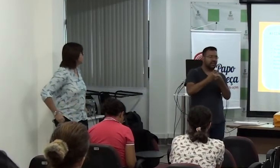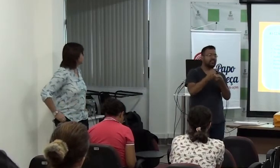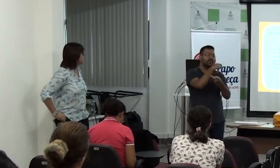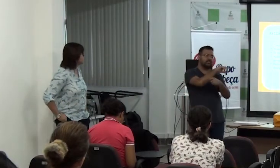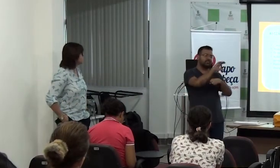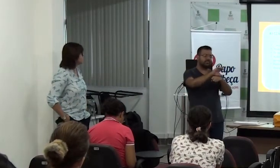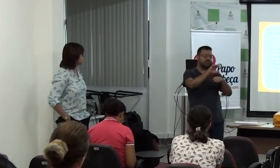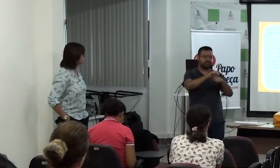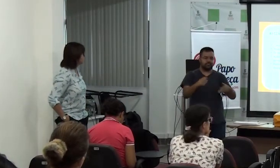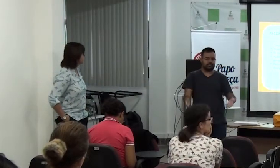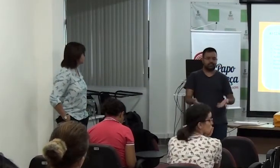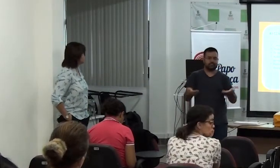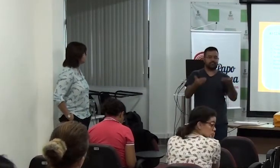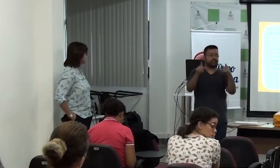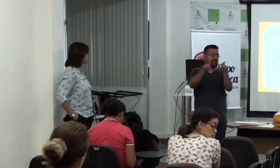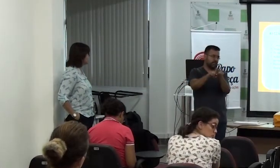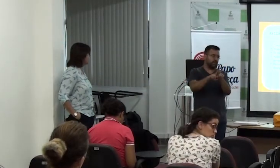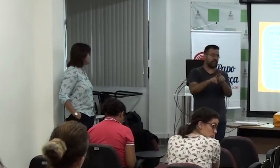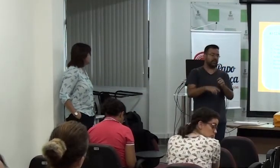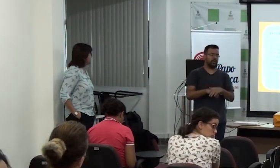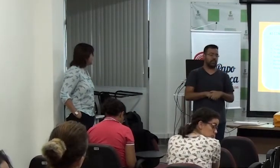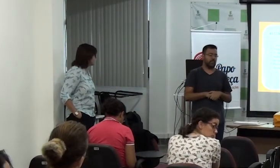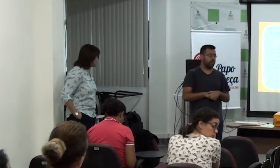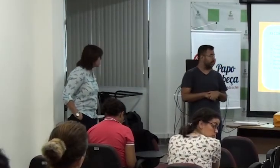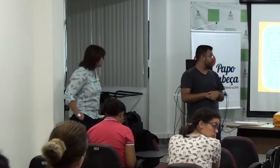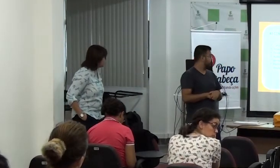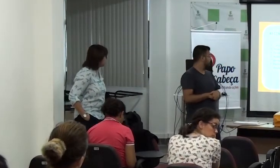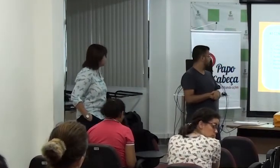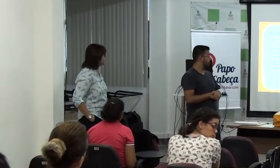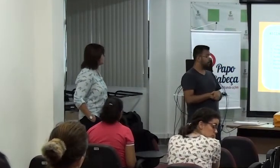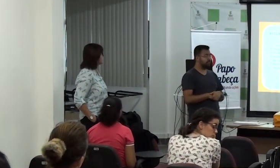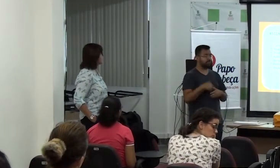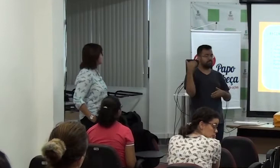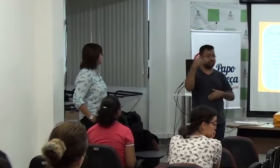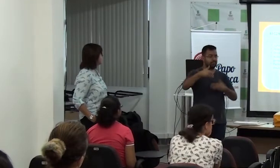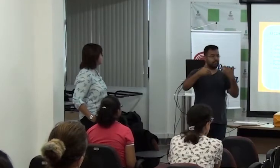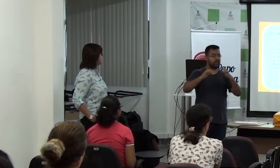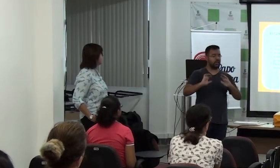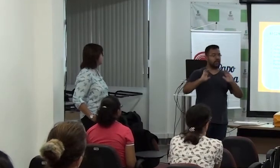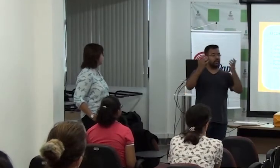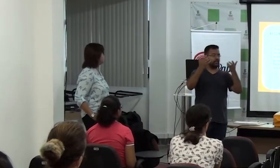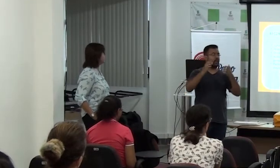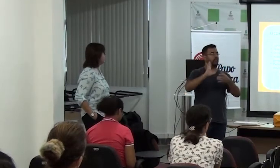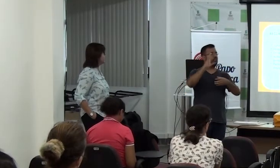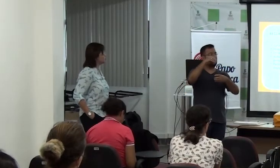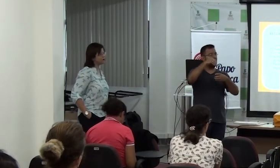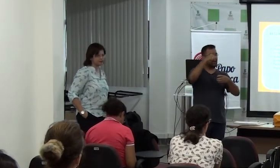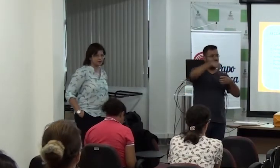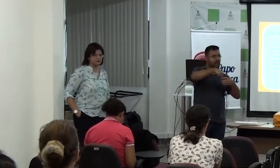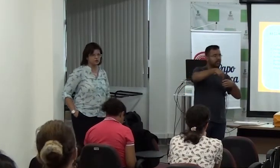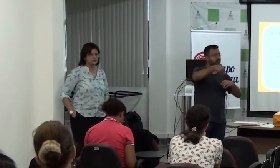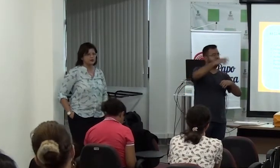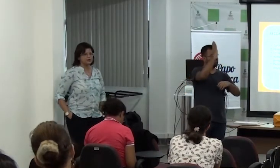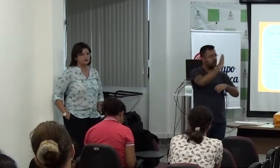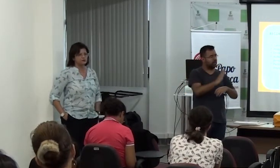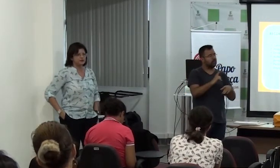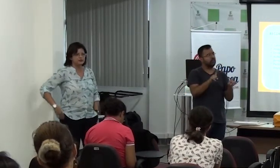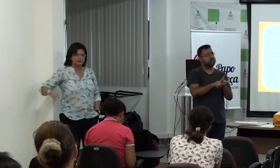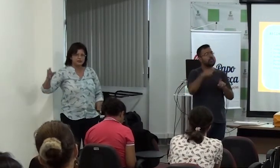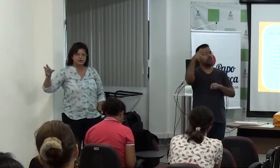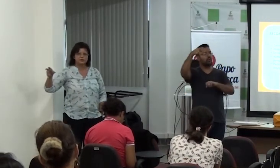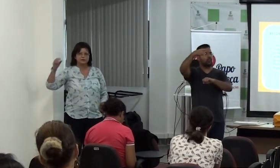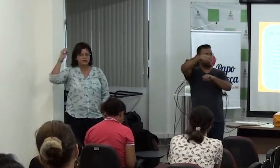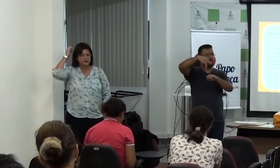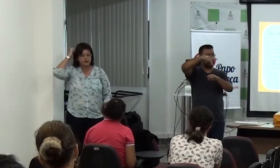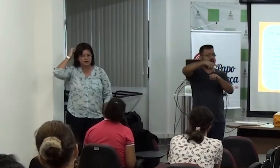né, para ações de internacionalização, participação em eventos dentro e fora do país. Então,